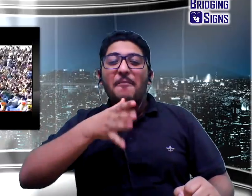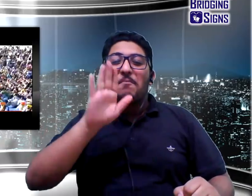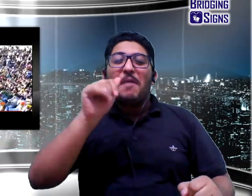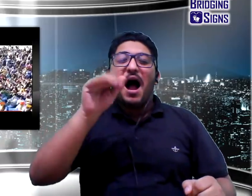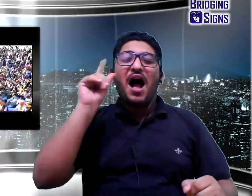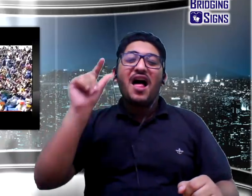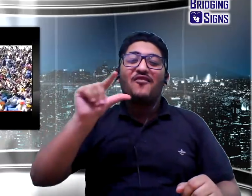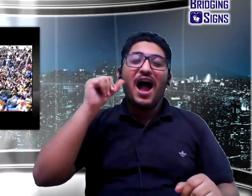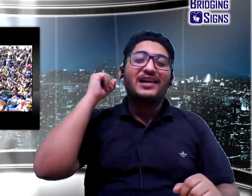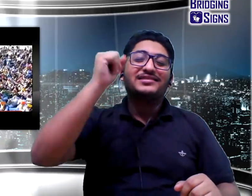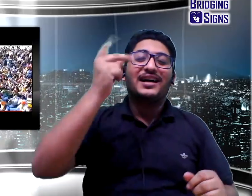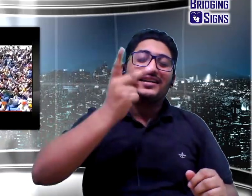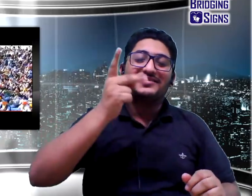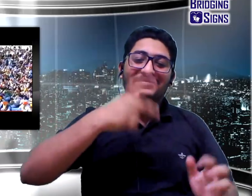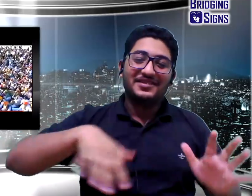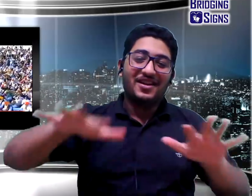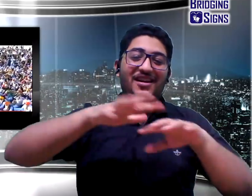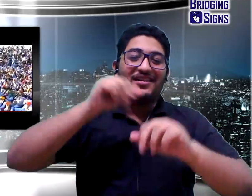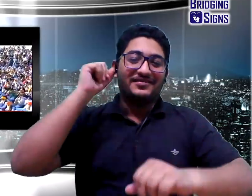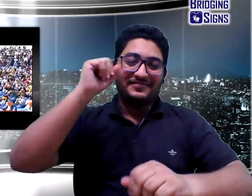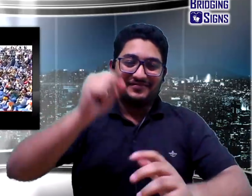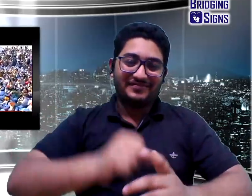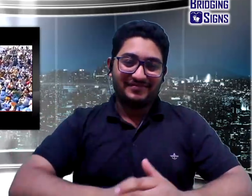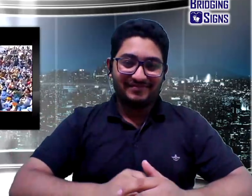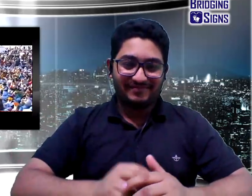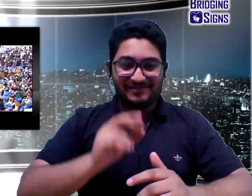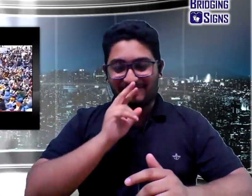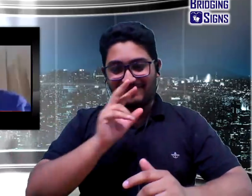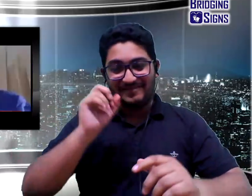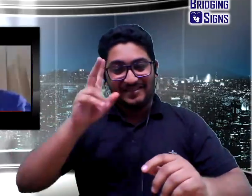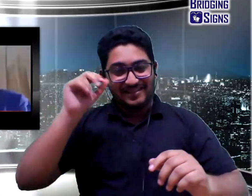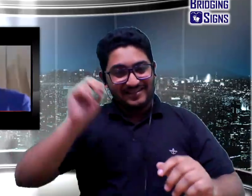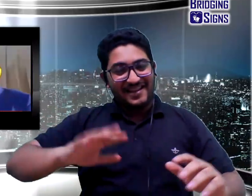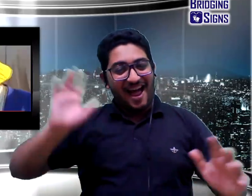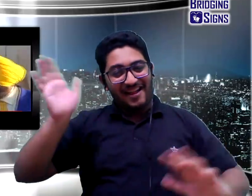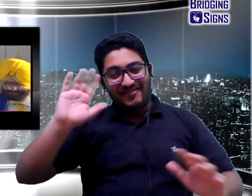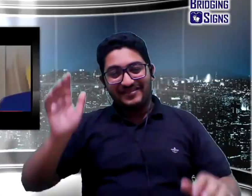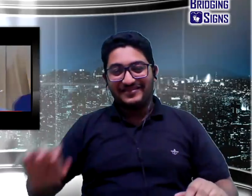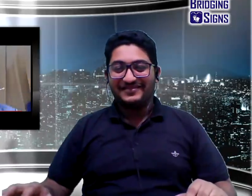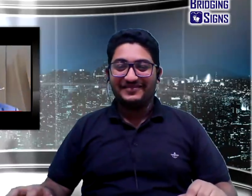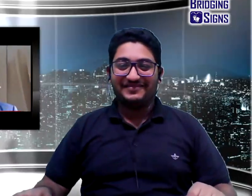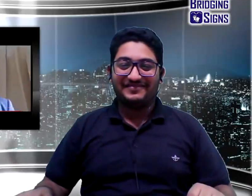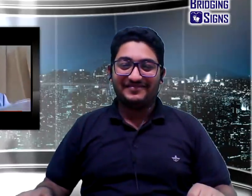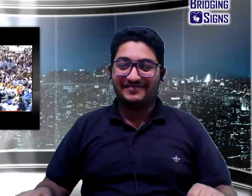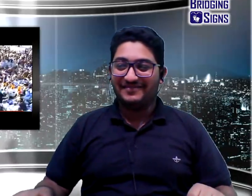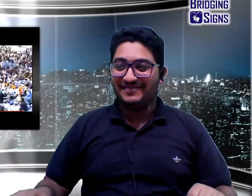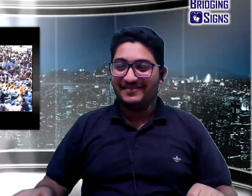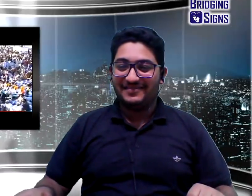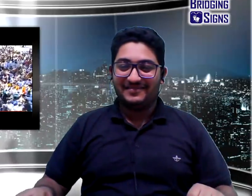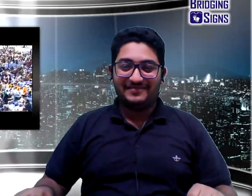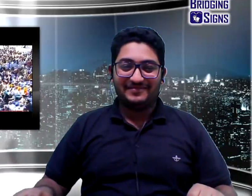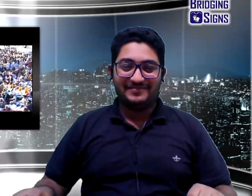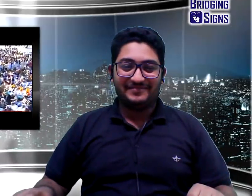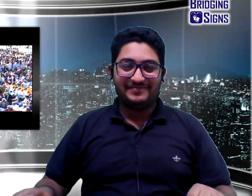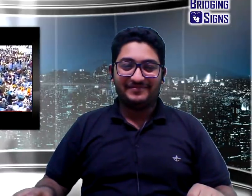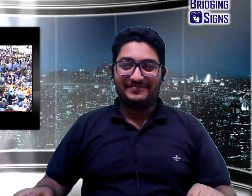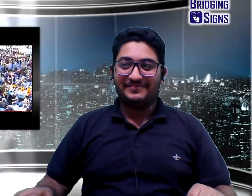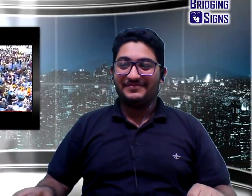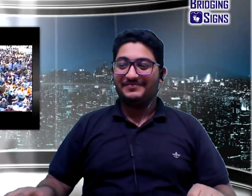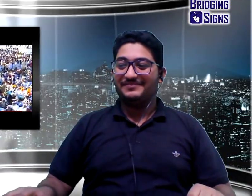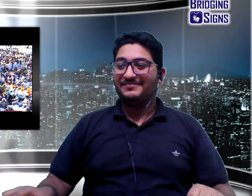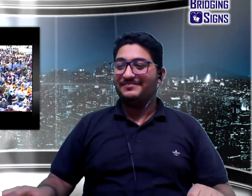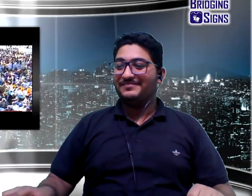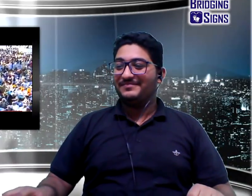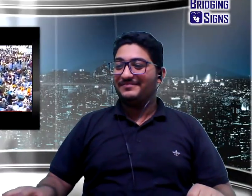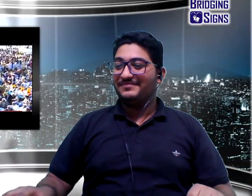सोनिहार, चकते फटे नपती किली। बहुत बहुत शुक्रिया।